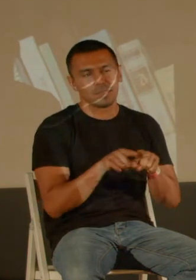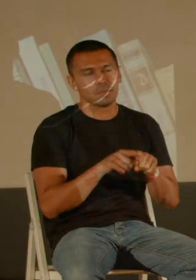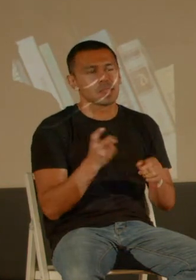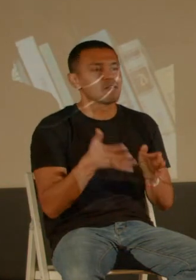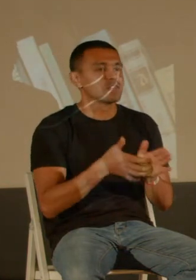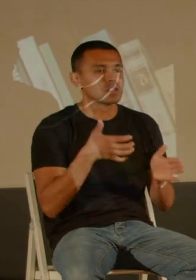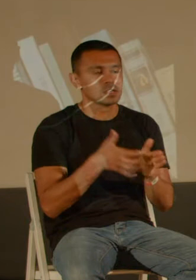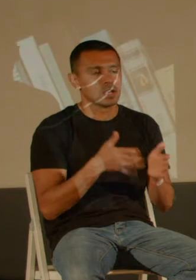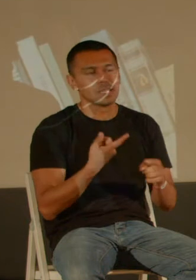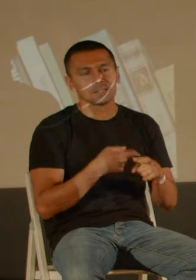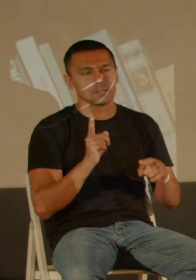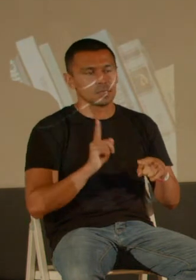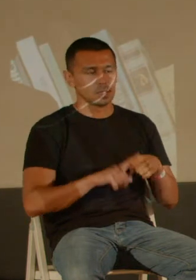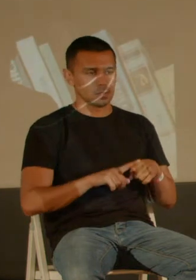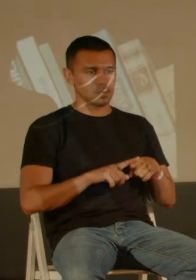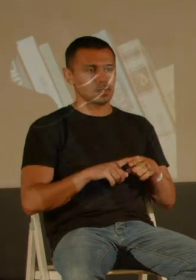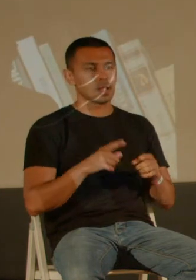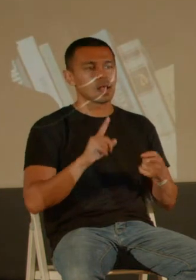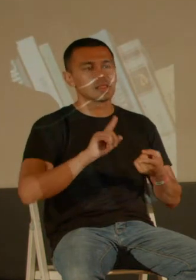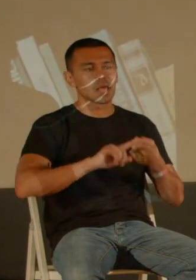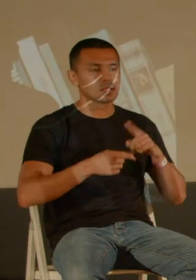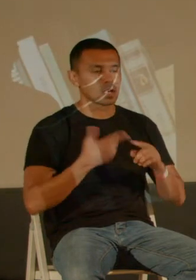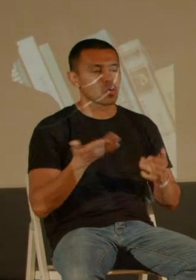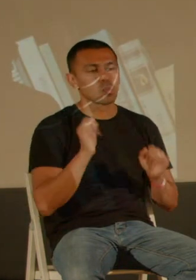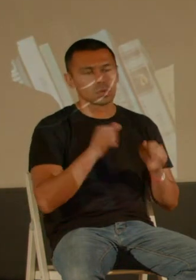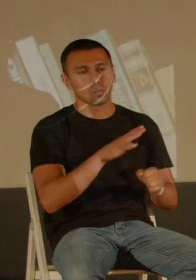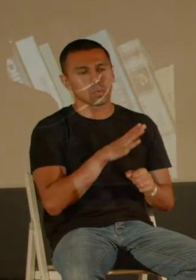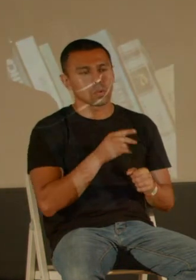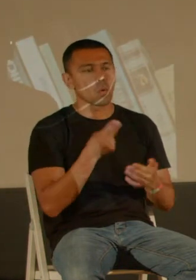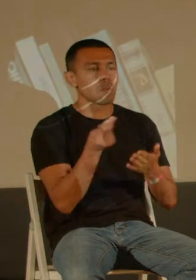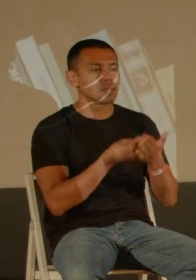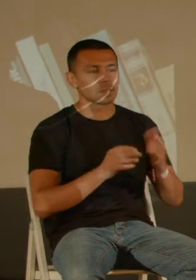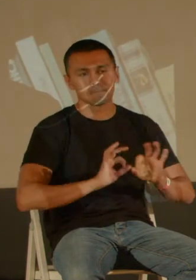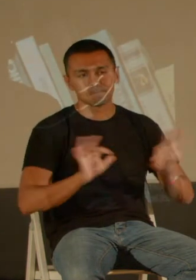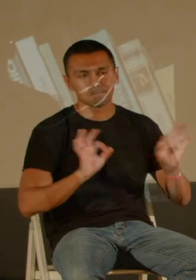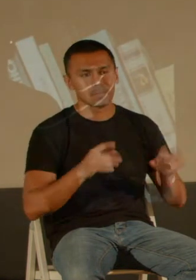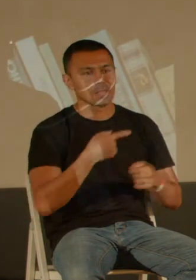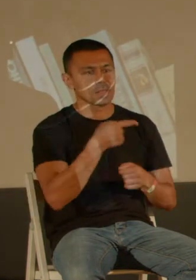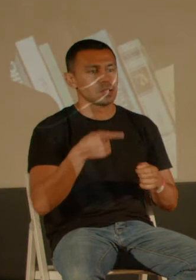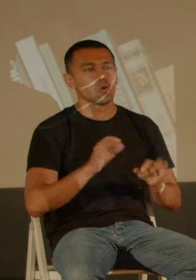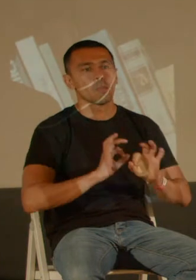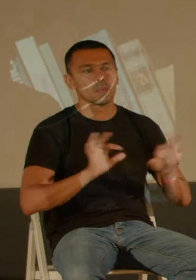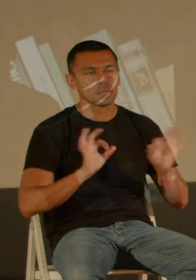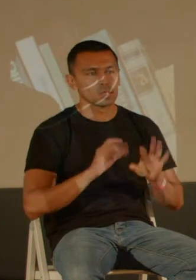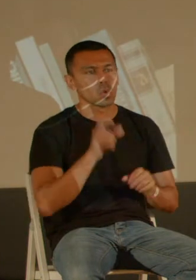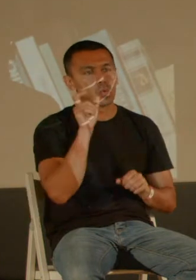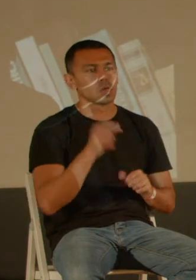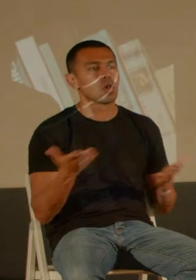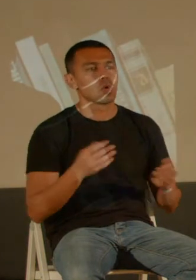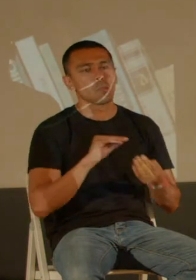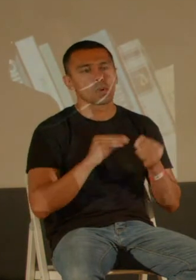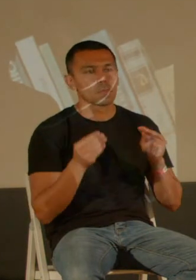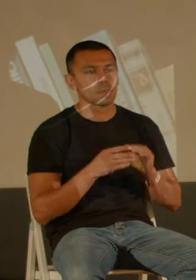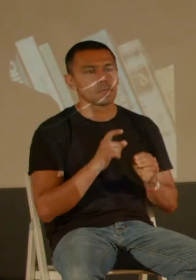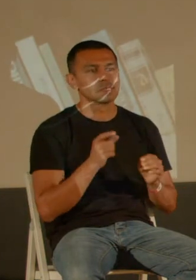не вистачає оцієї лексики, якою можна було б описати. Нейтрально описати. Нейтрально, власне. Людину, в якої